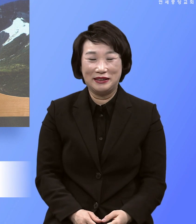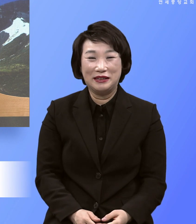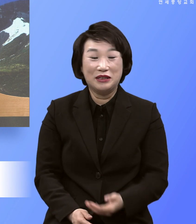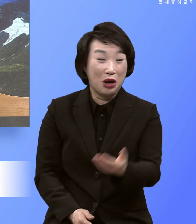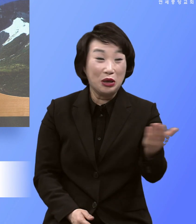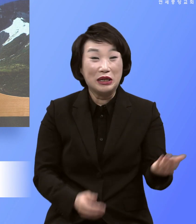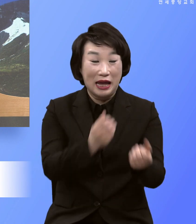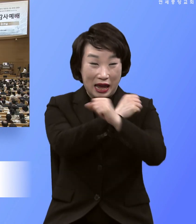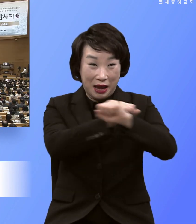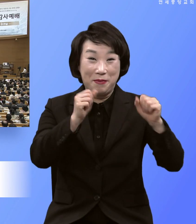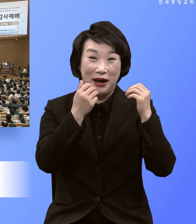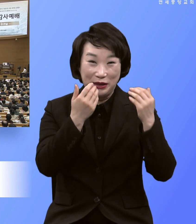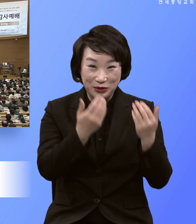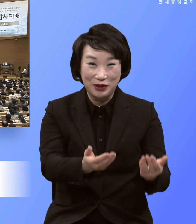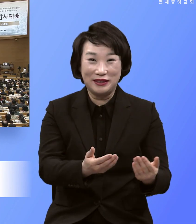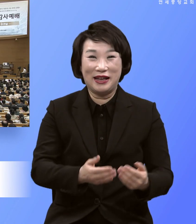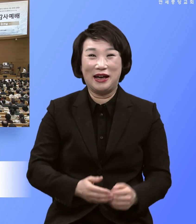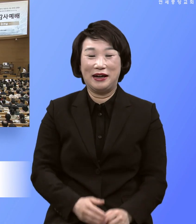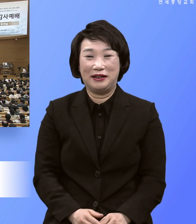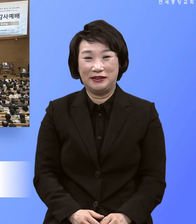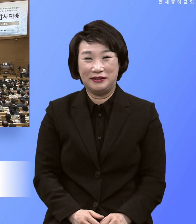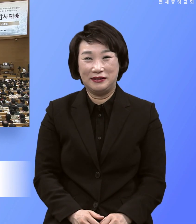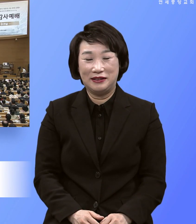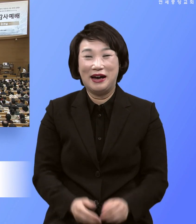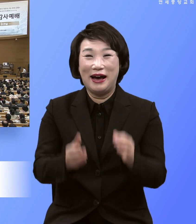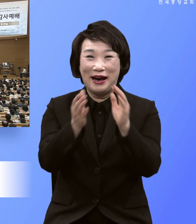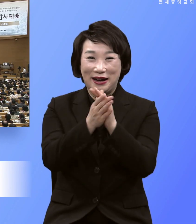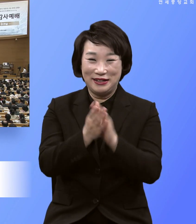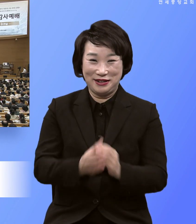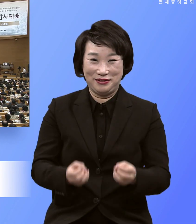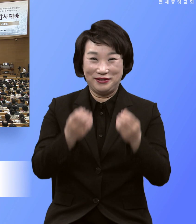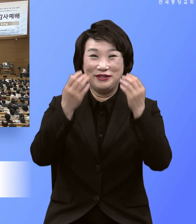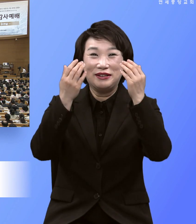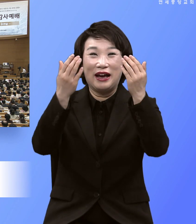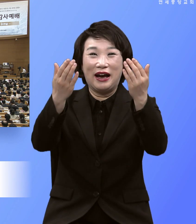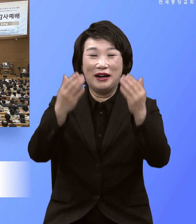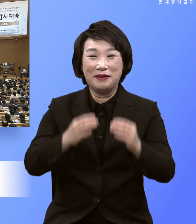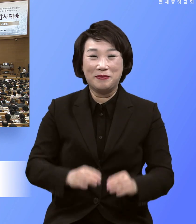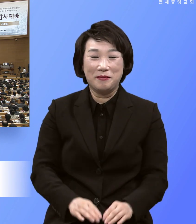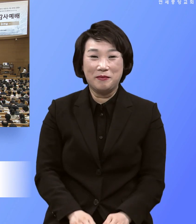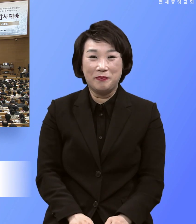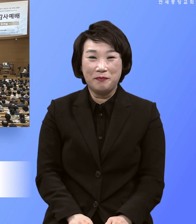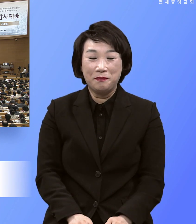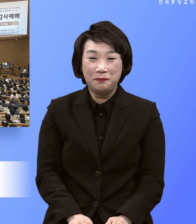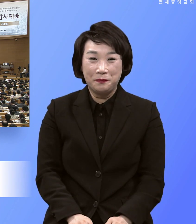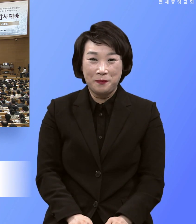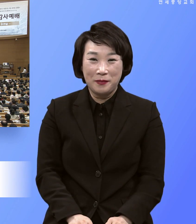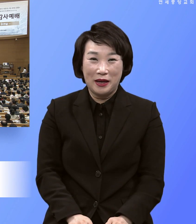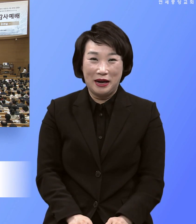너를 해방하였느니라. 할렐루야. 예.